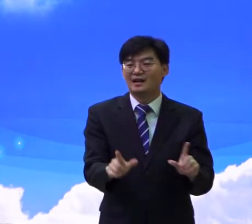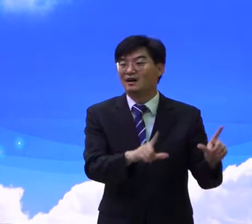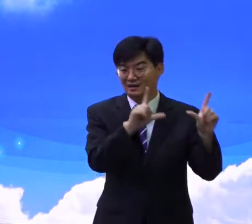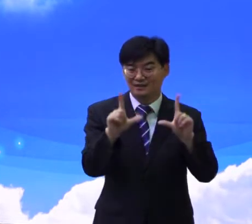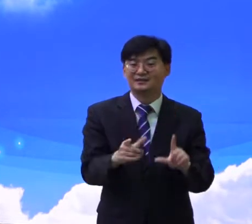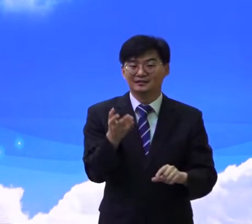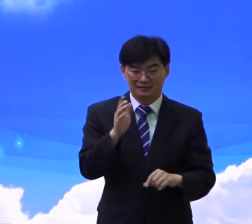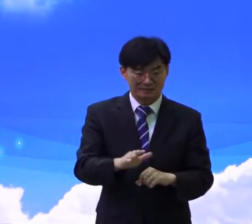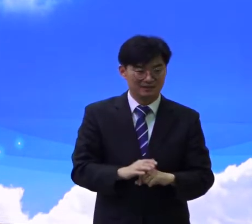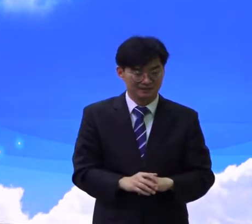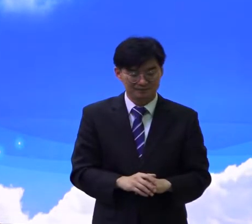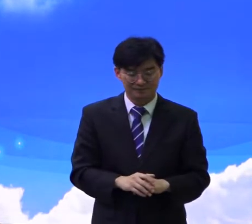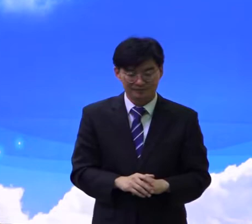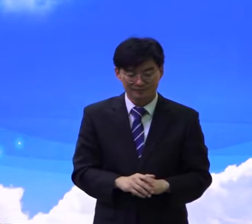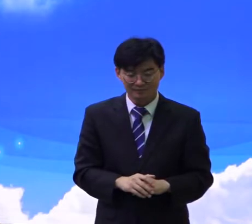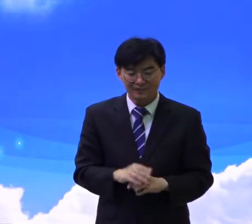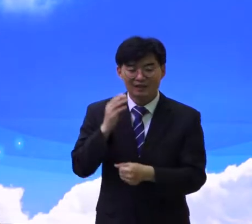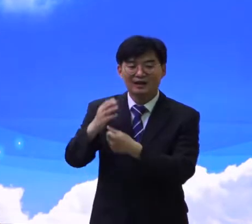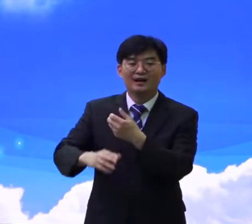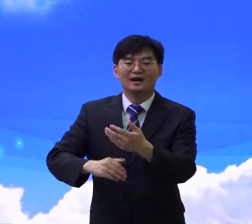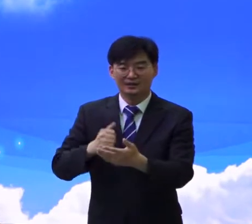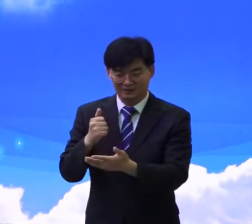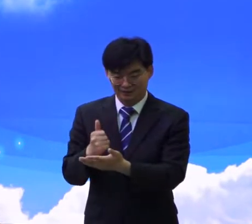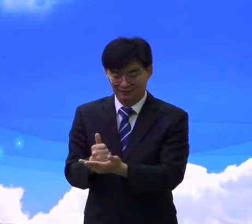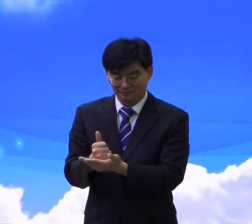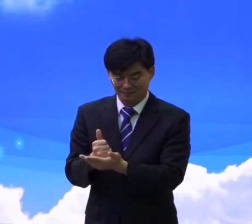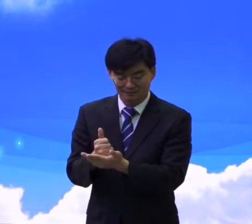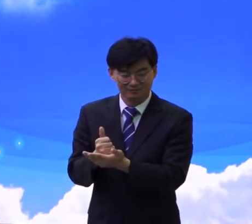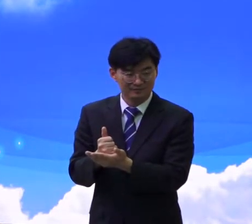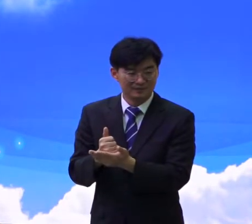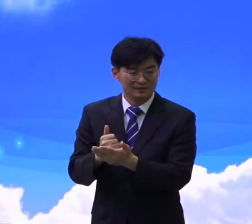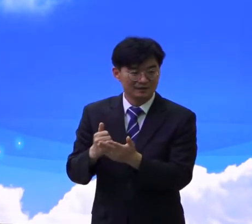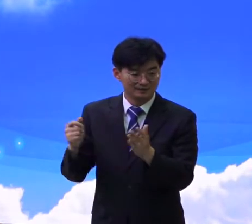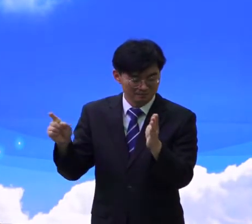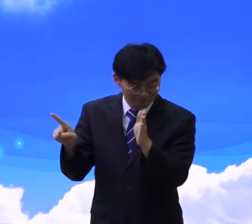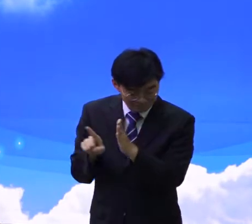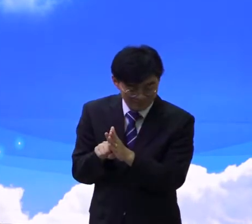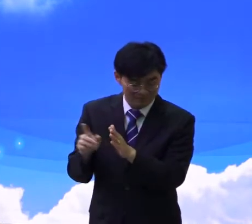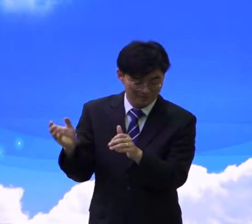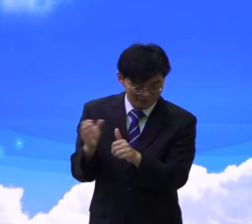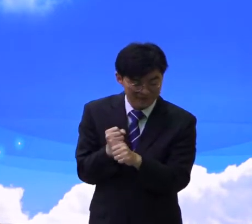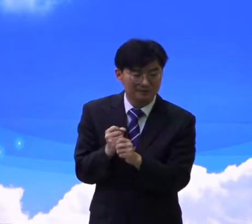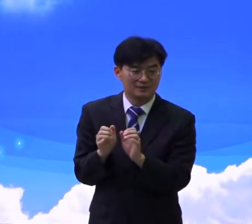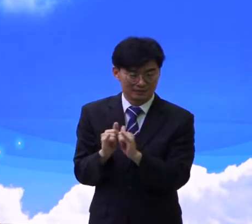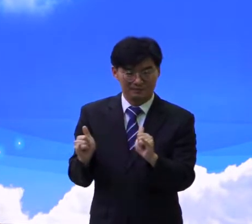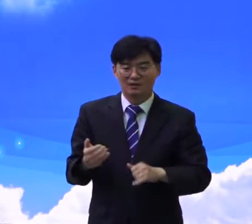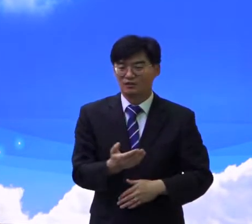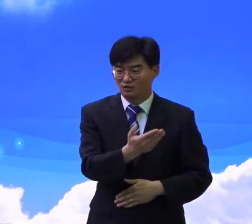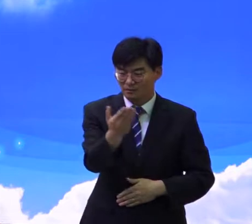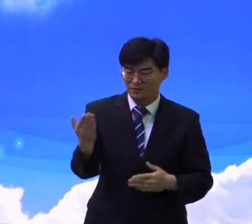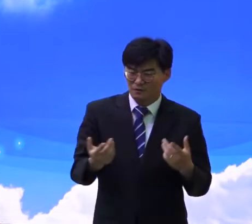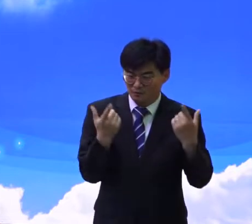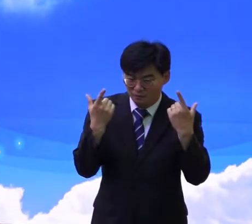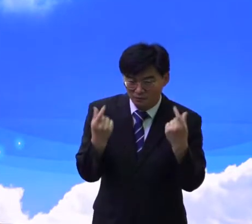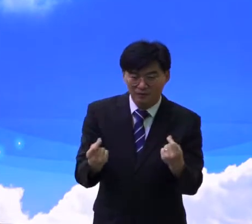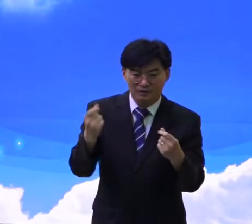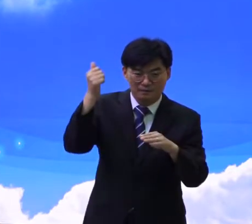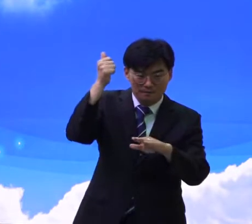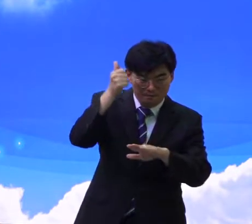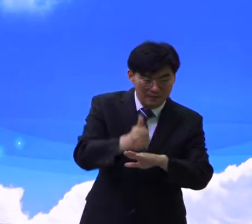여러분도 여러분의 인생의 마지막 순간까지 그렇게 하나님을 붙잡고 말씀을 붙잡고 달려가시기를 주님의 이름으로